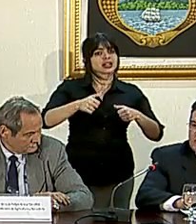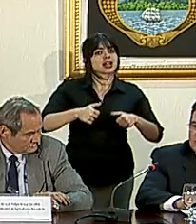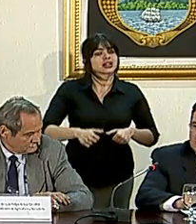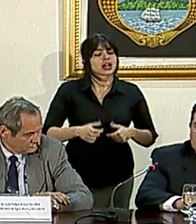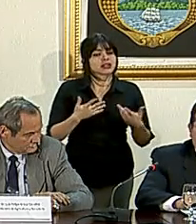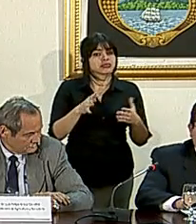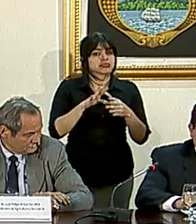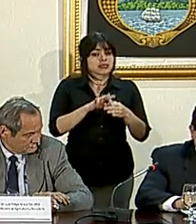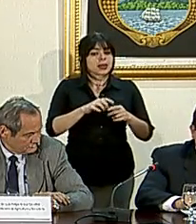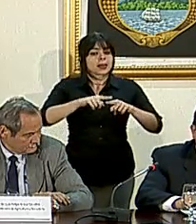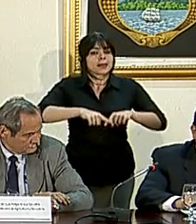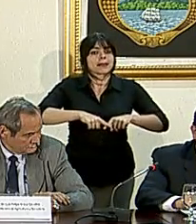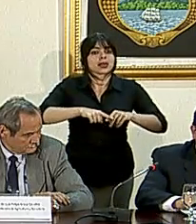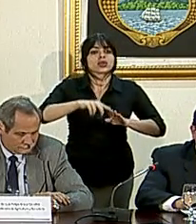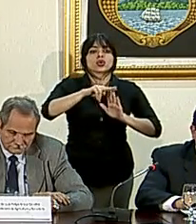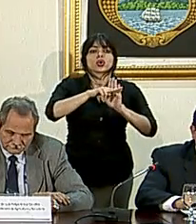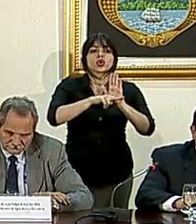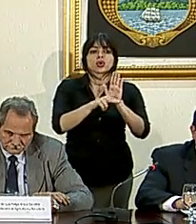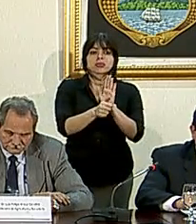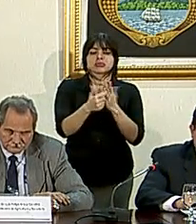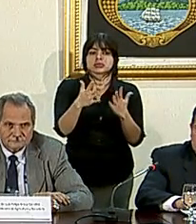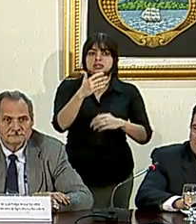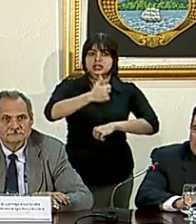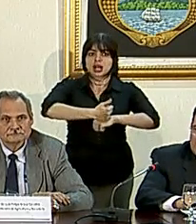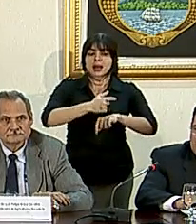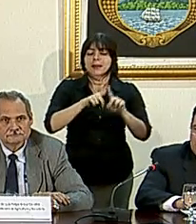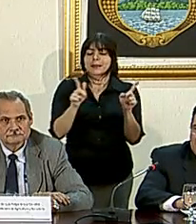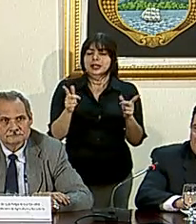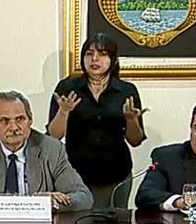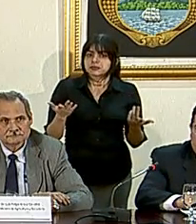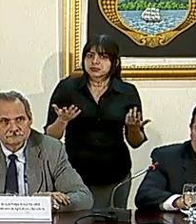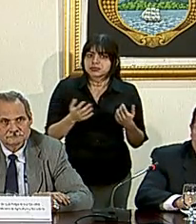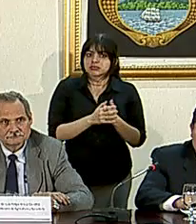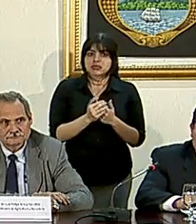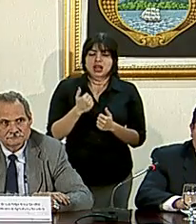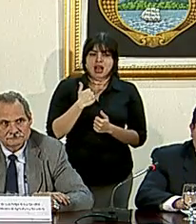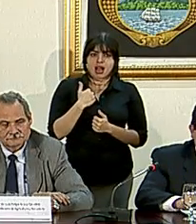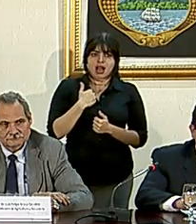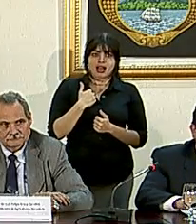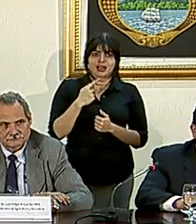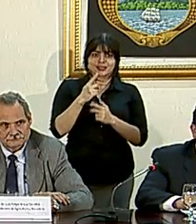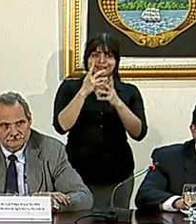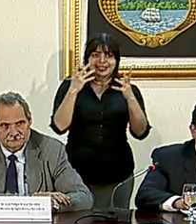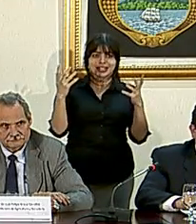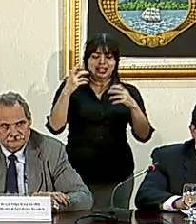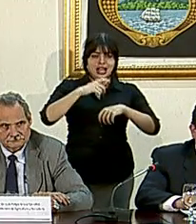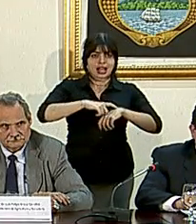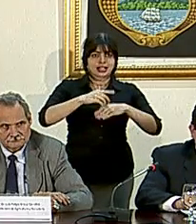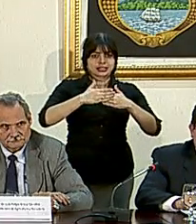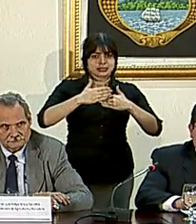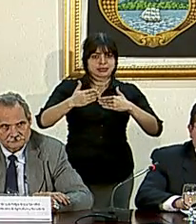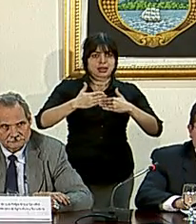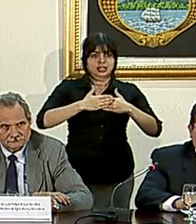en función de las normas que estos fijan, sin embargo, tenemos un gran espacio